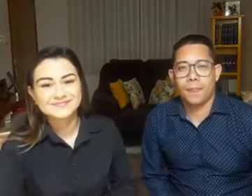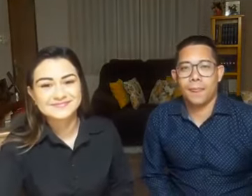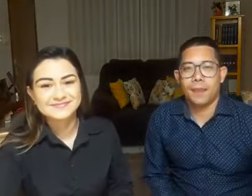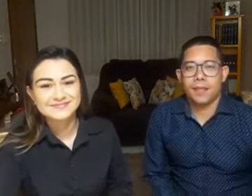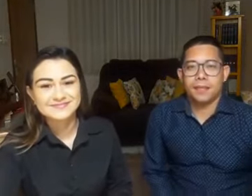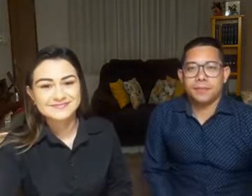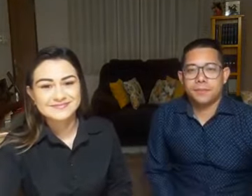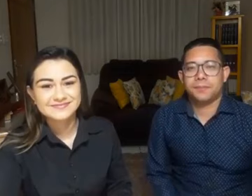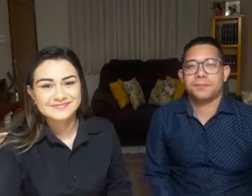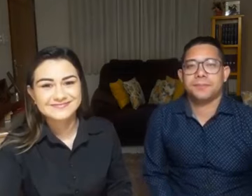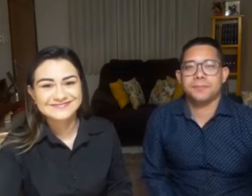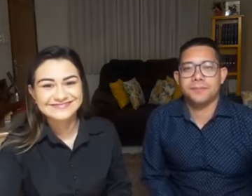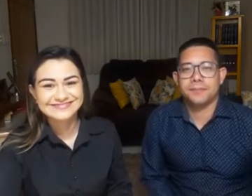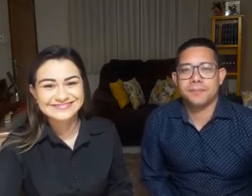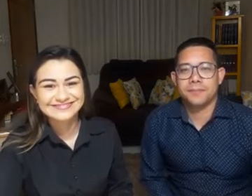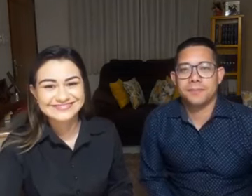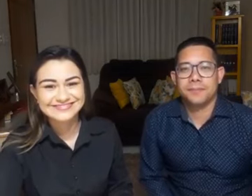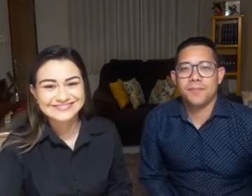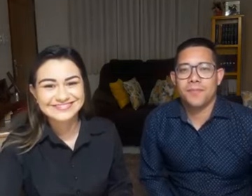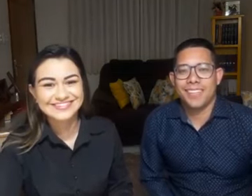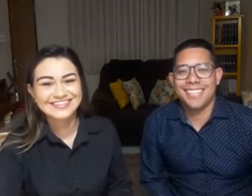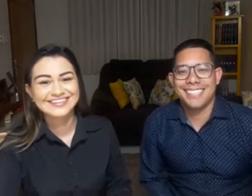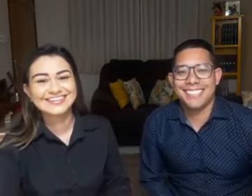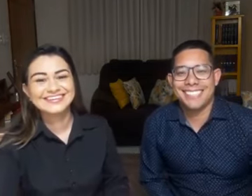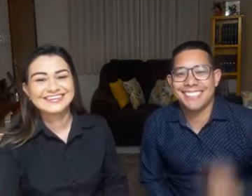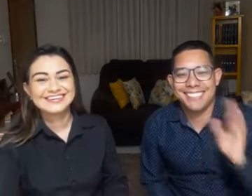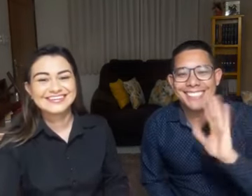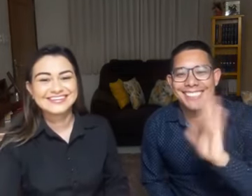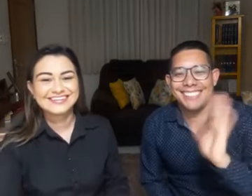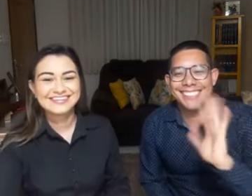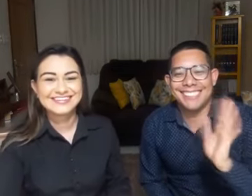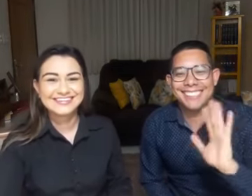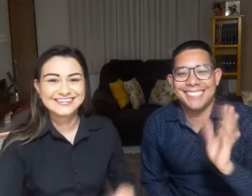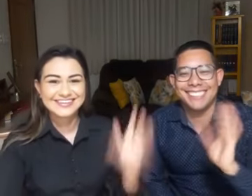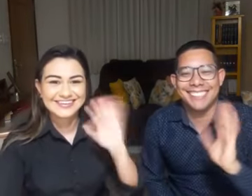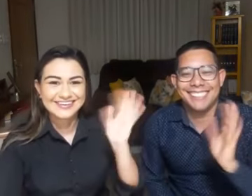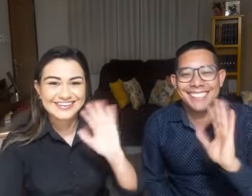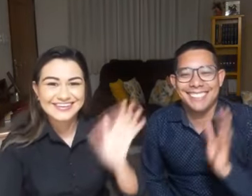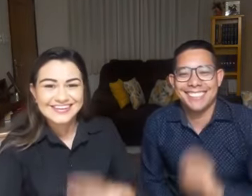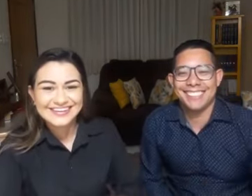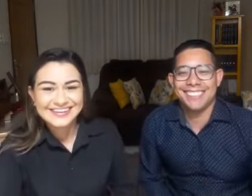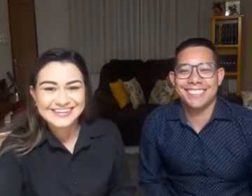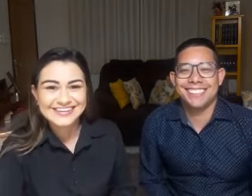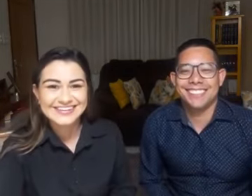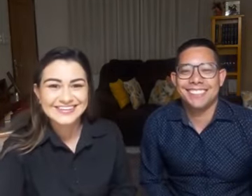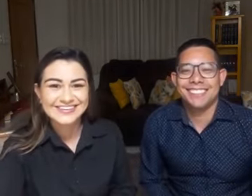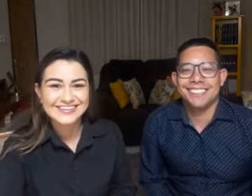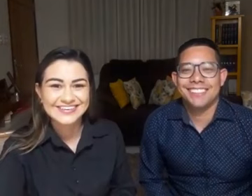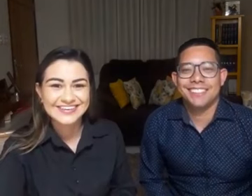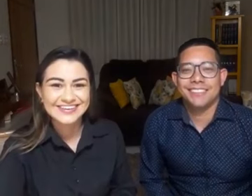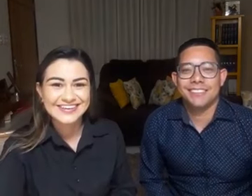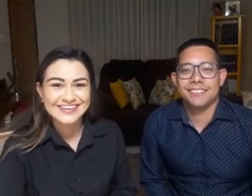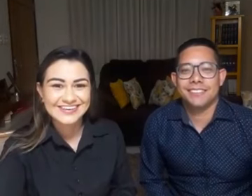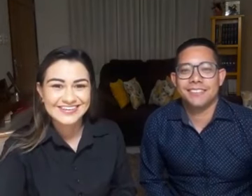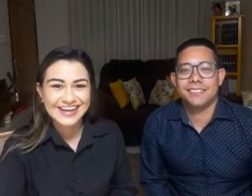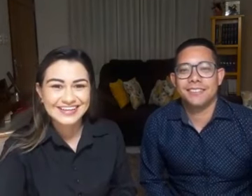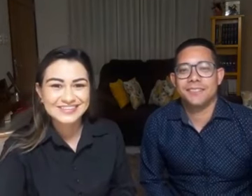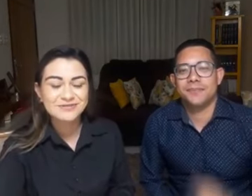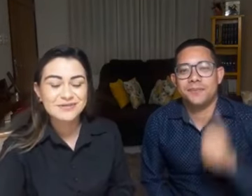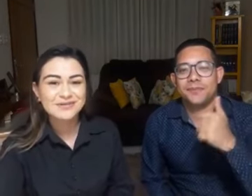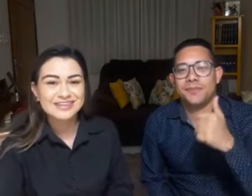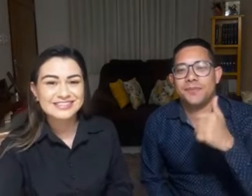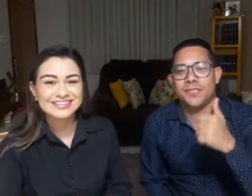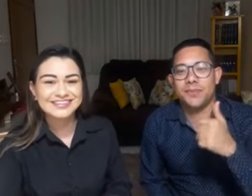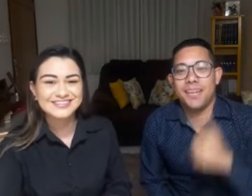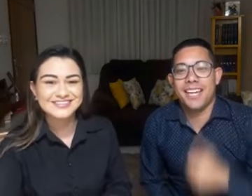palestra. Olha, eles acabaram de chegar, Gesiel e Kelma. Tudo bem com vocês? Olá, tudo